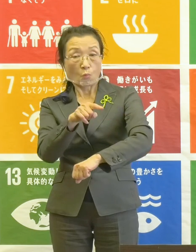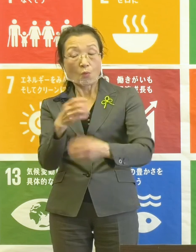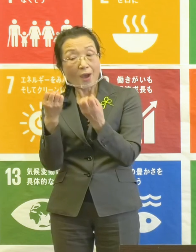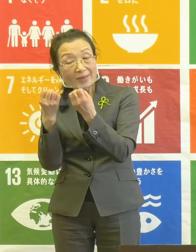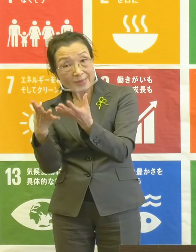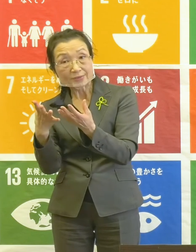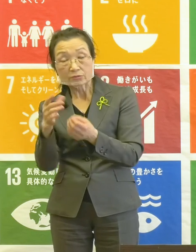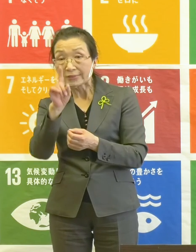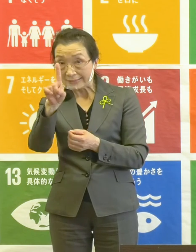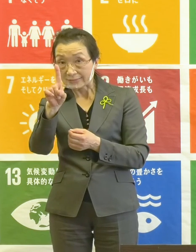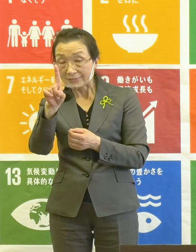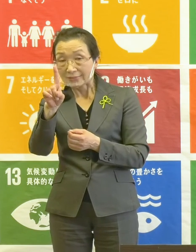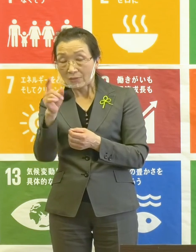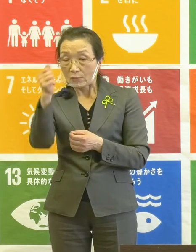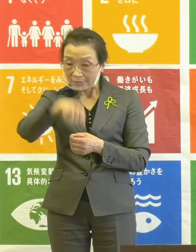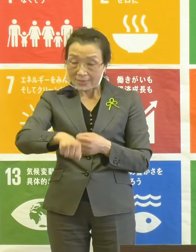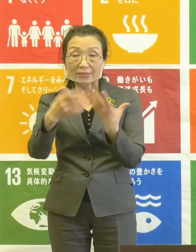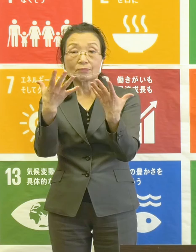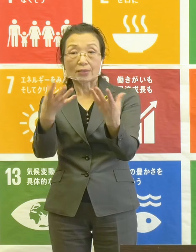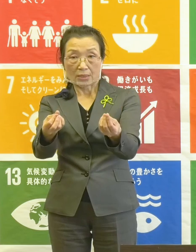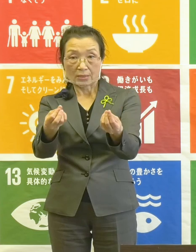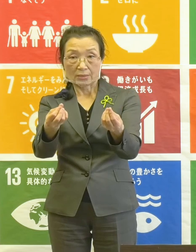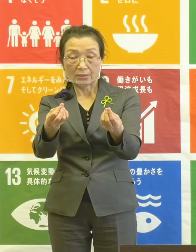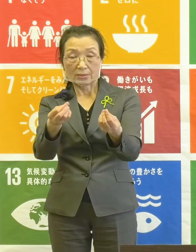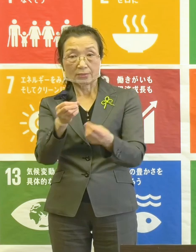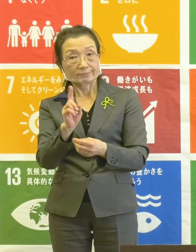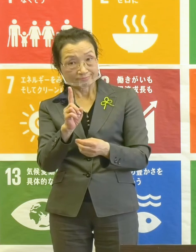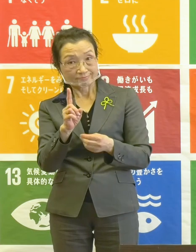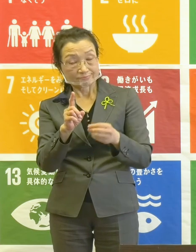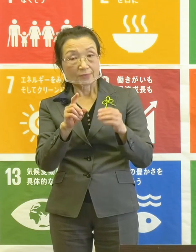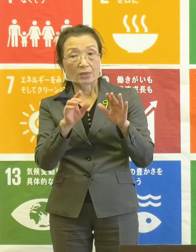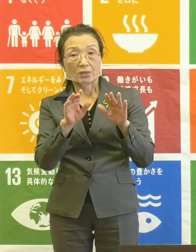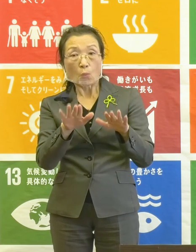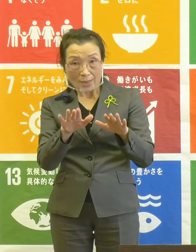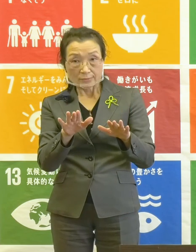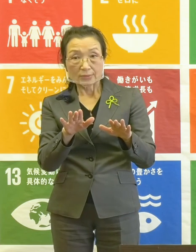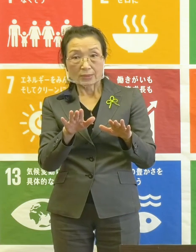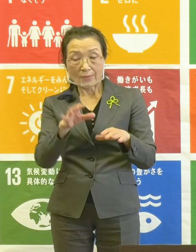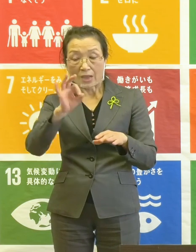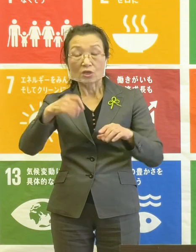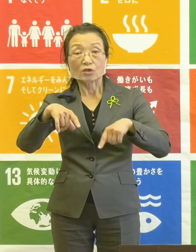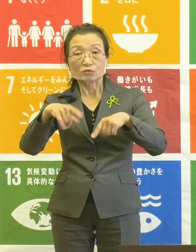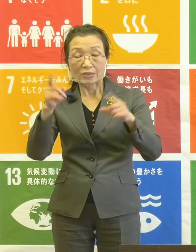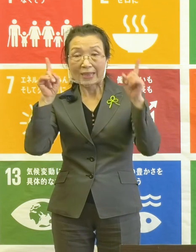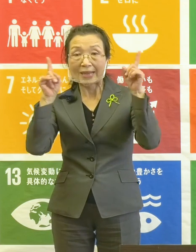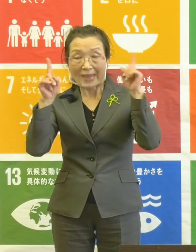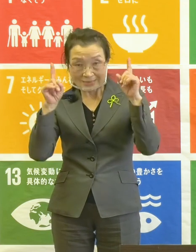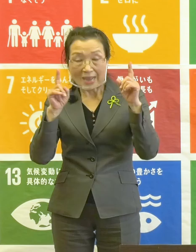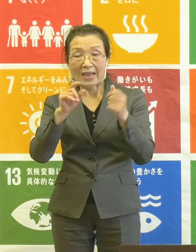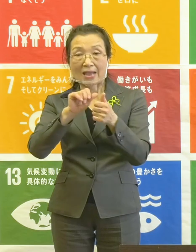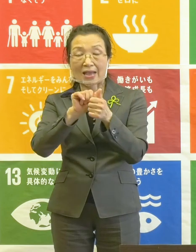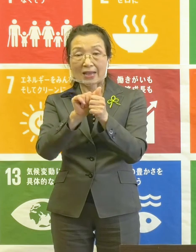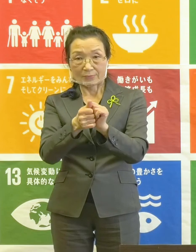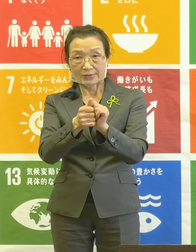で1品目認定をしました。今回の認定品は鈴木レザー産業株式会